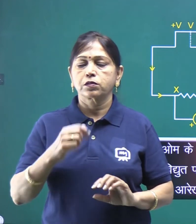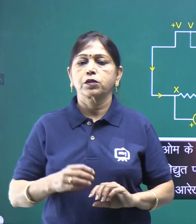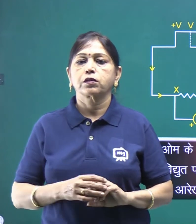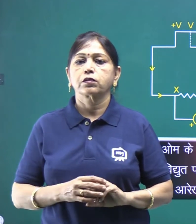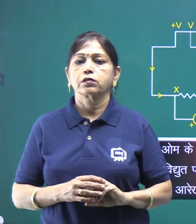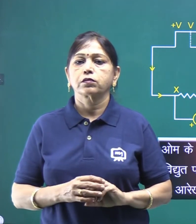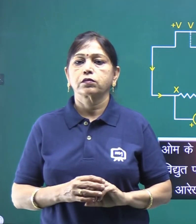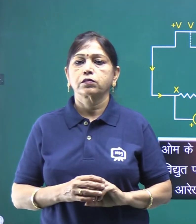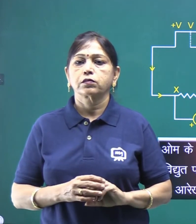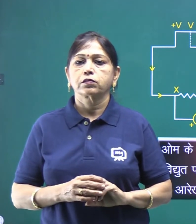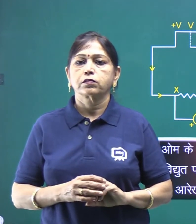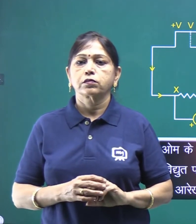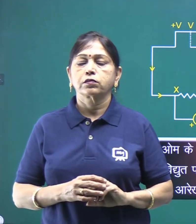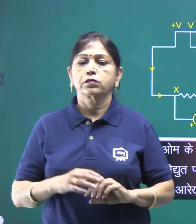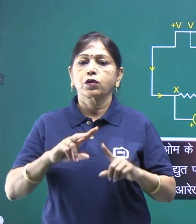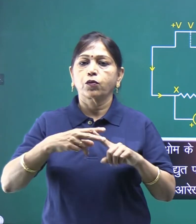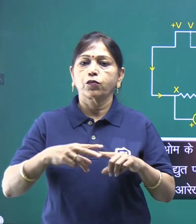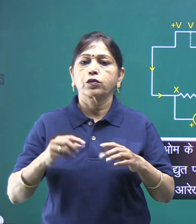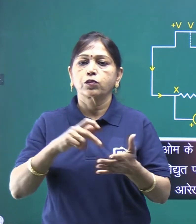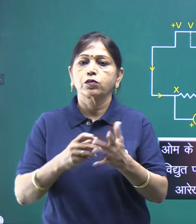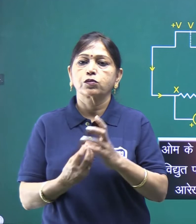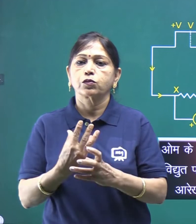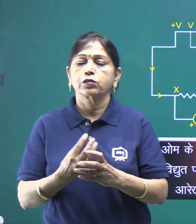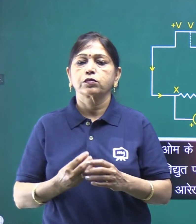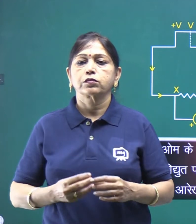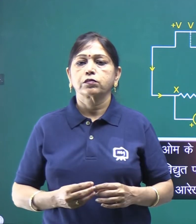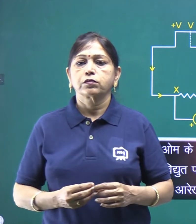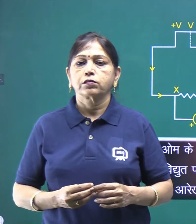जिसमें विद्युत स्रोत,